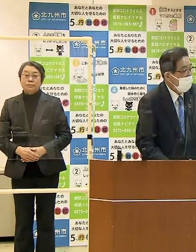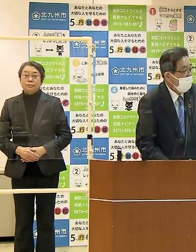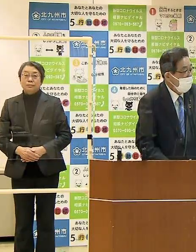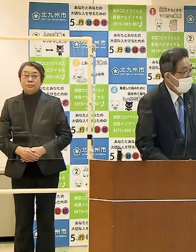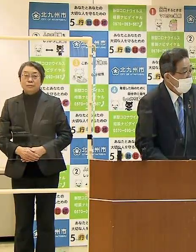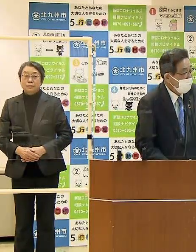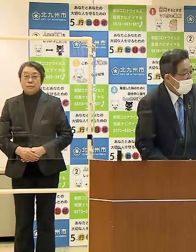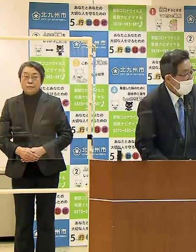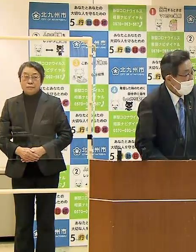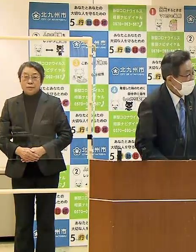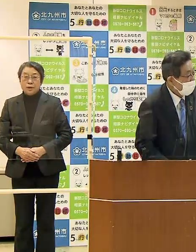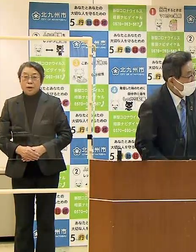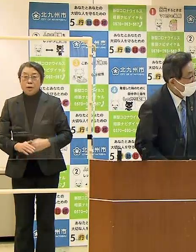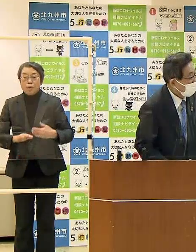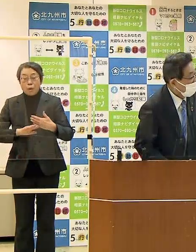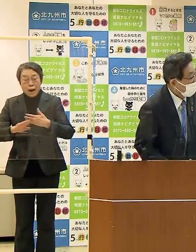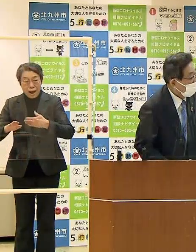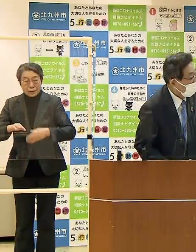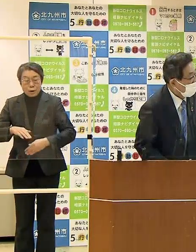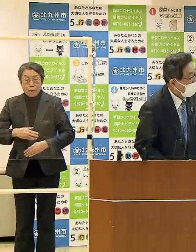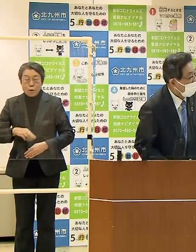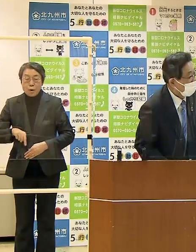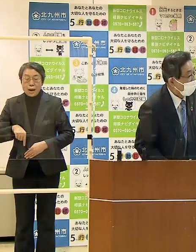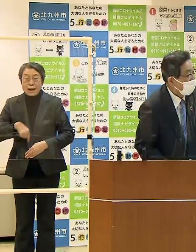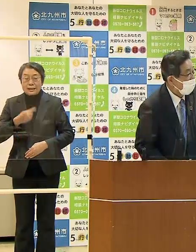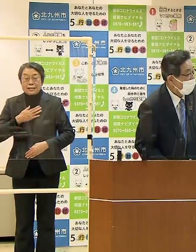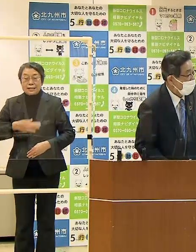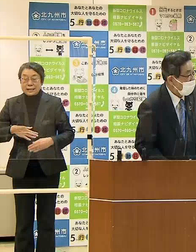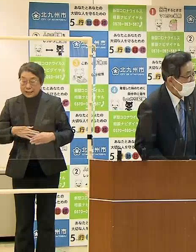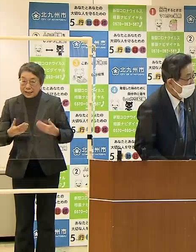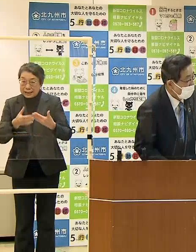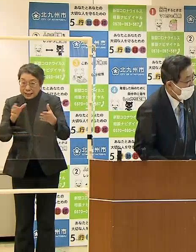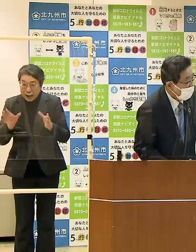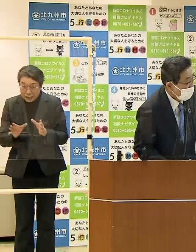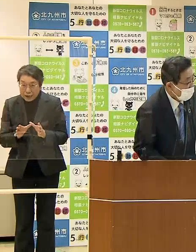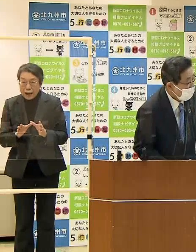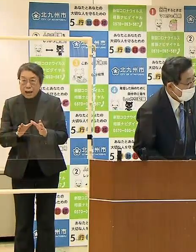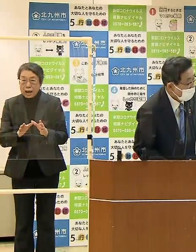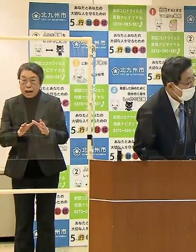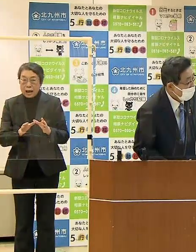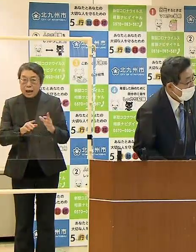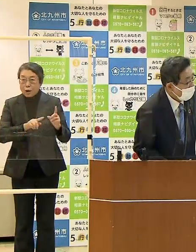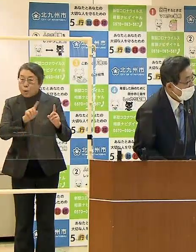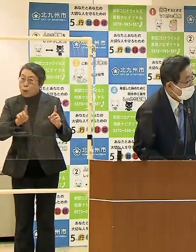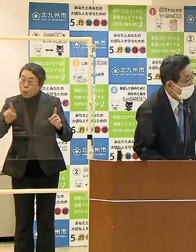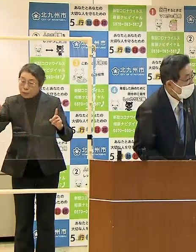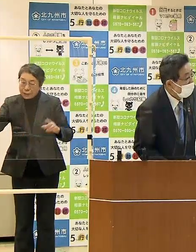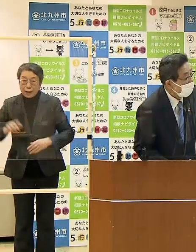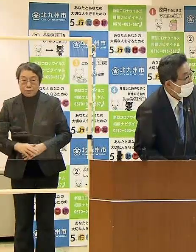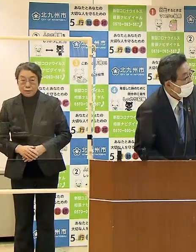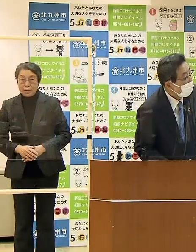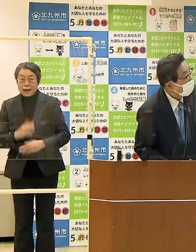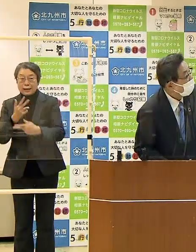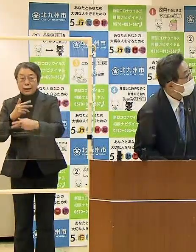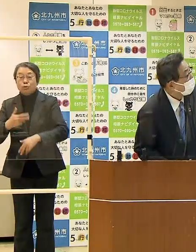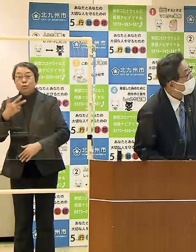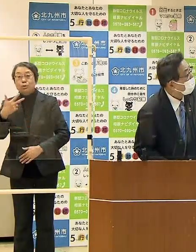そして多くの自治体がどんどん伸びているところでありますで北九州は